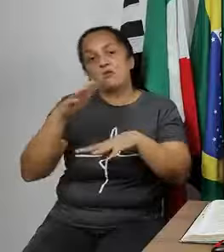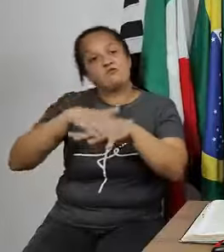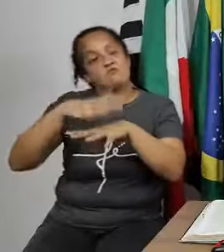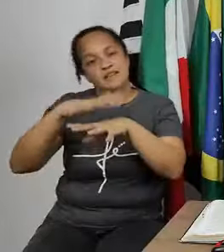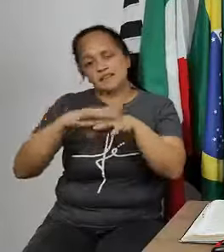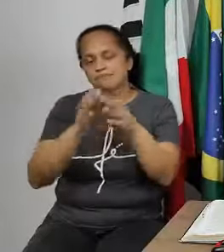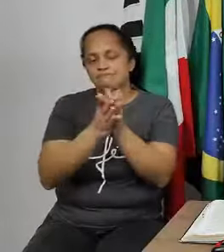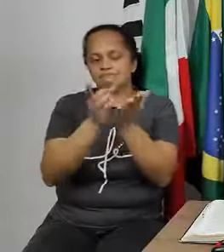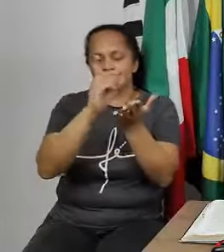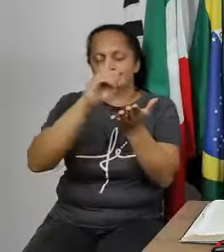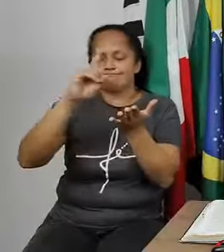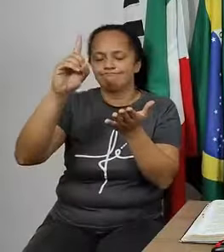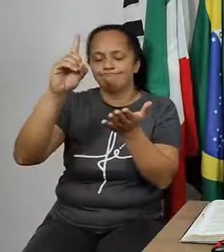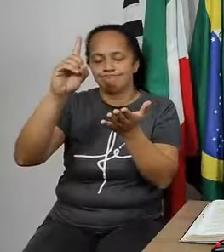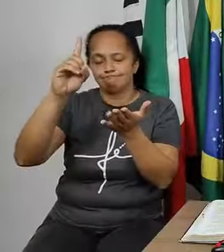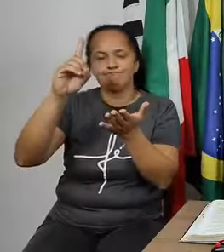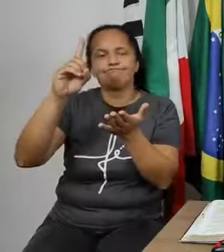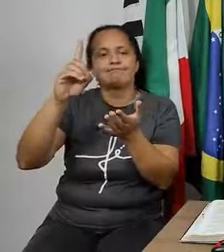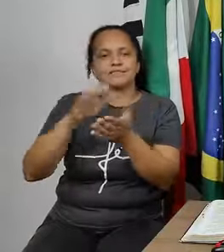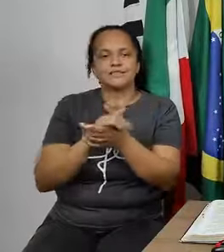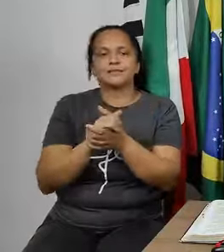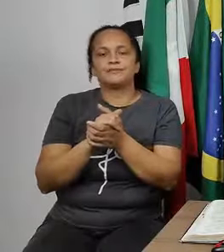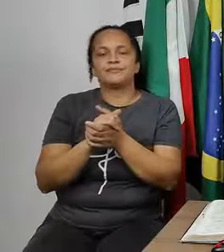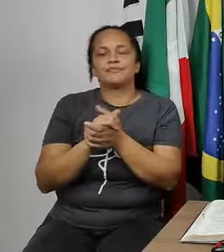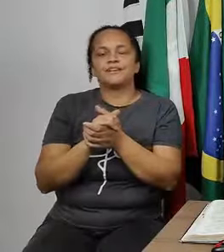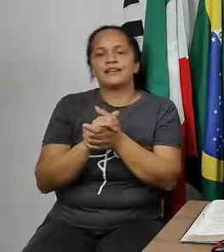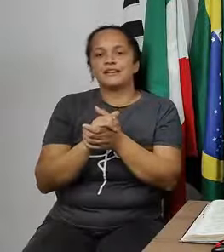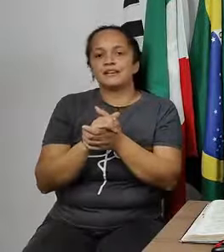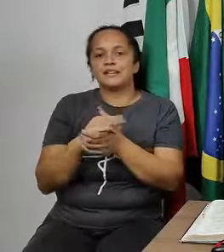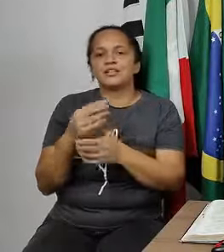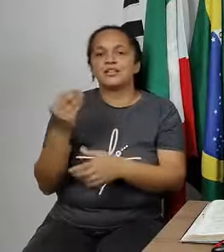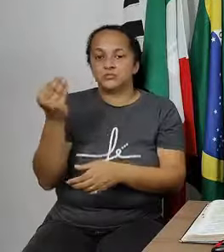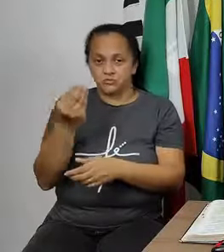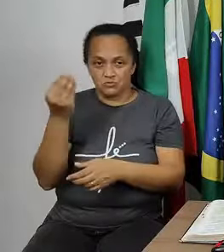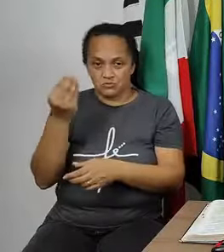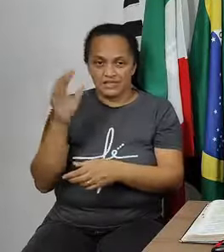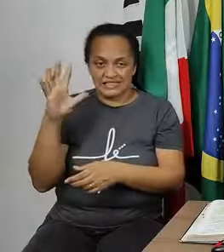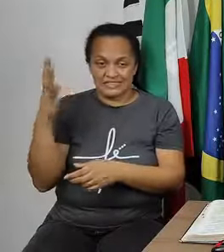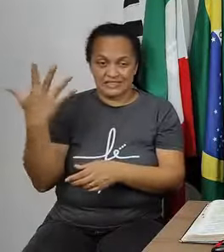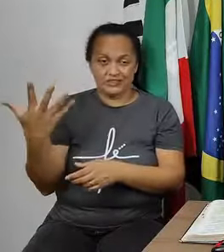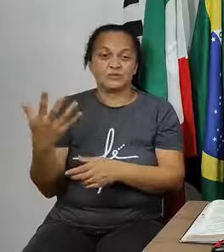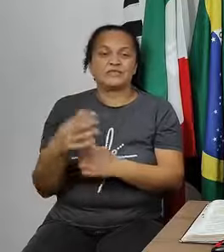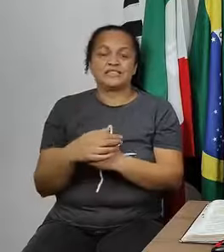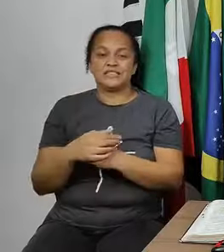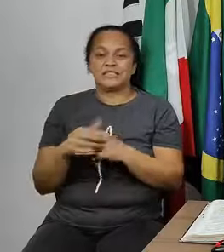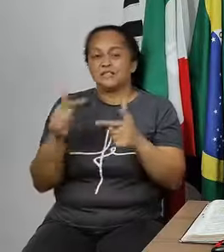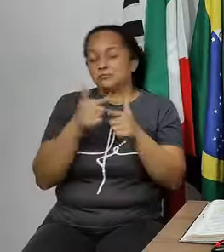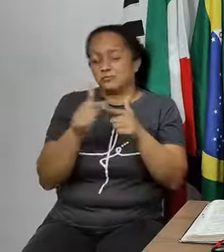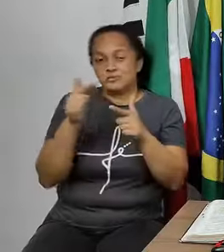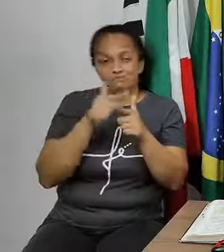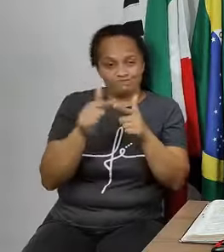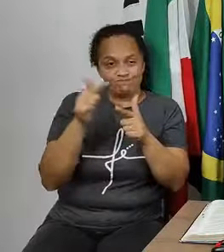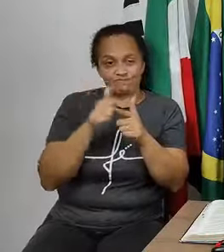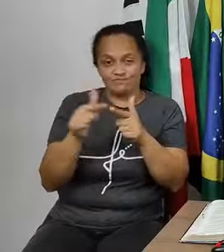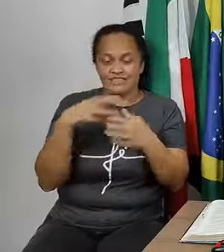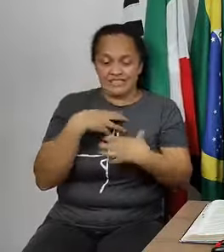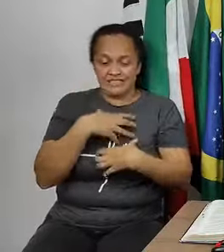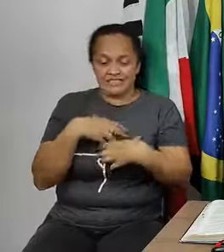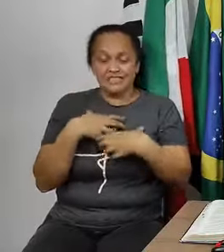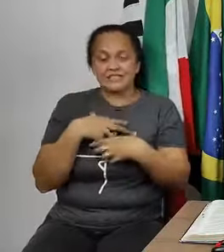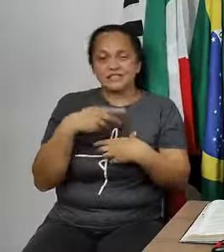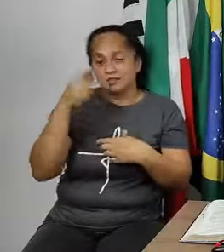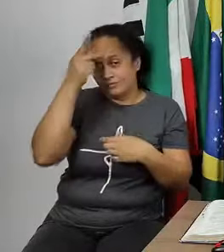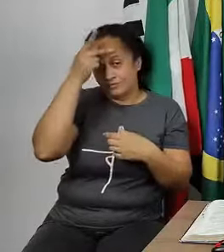prática a palavra de Deus. E por isso elas não constroem a casa espiritual delas na